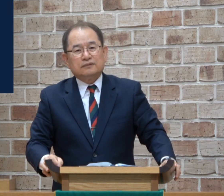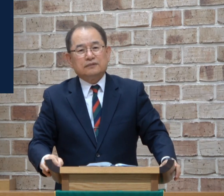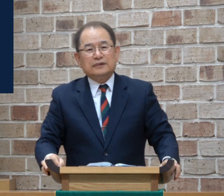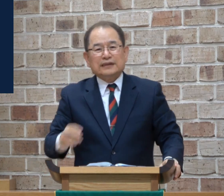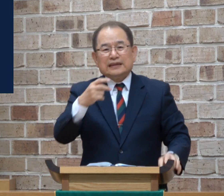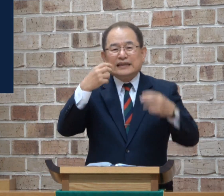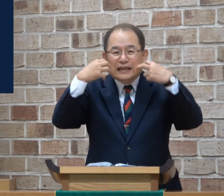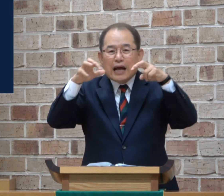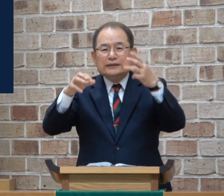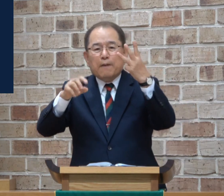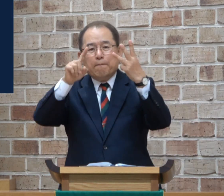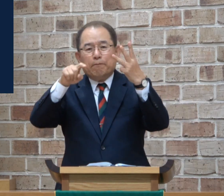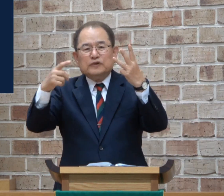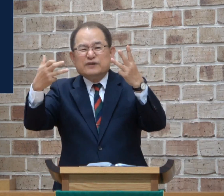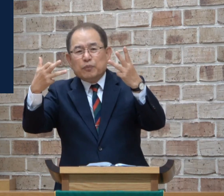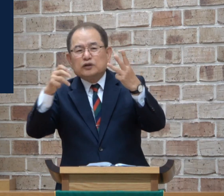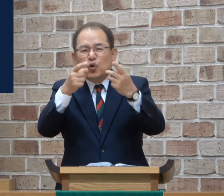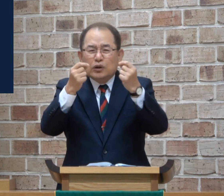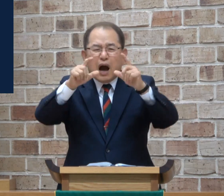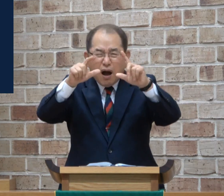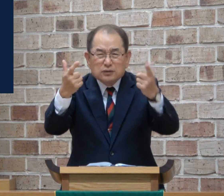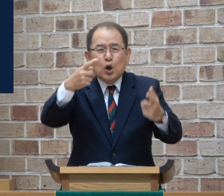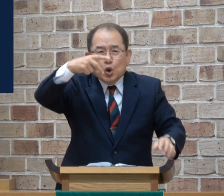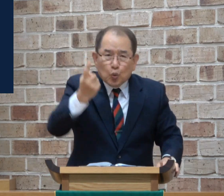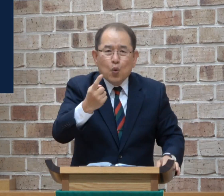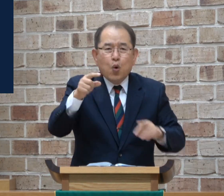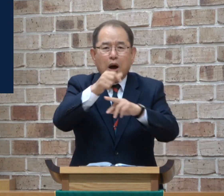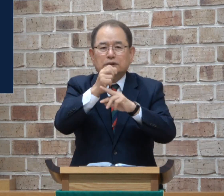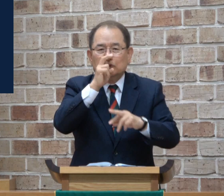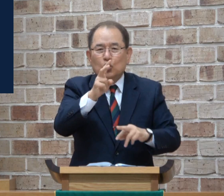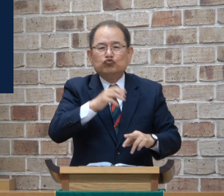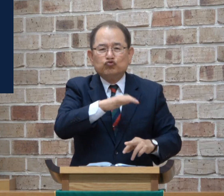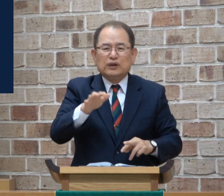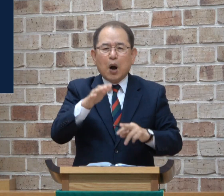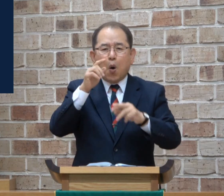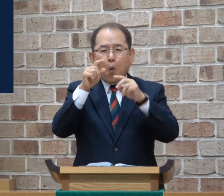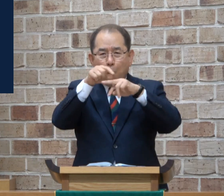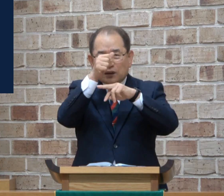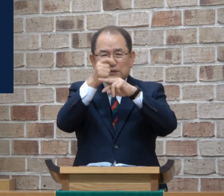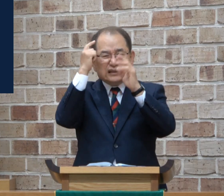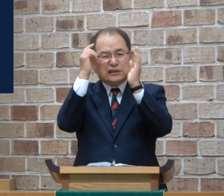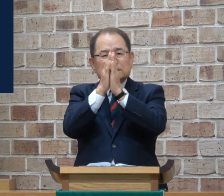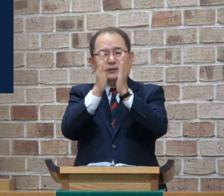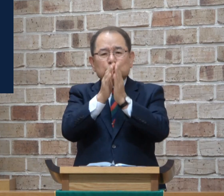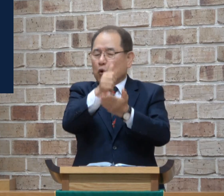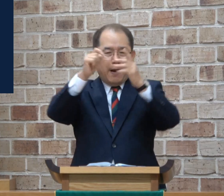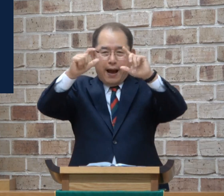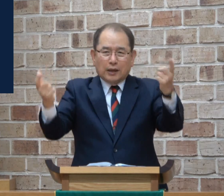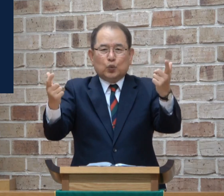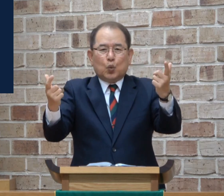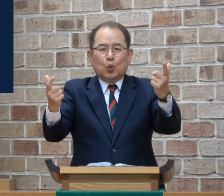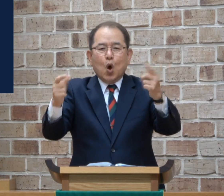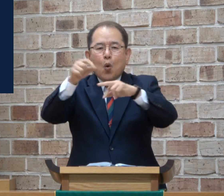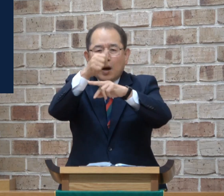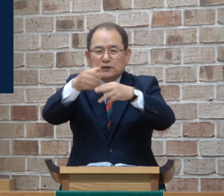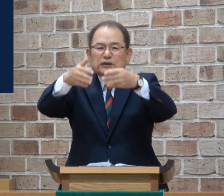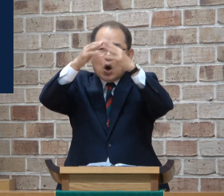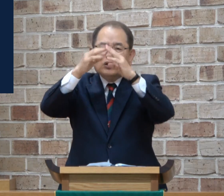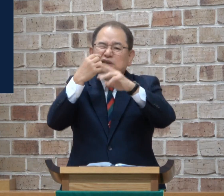다니엘서 3장 18절 말씀, 그렇게 하지 아니하실지라도 왕이여, 우리가 왕의 신들을 섬기지도 아니하고 왕이